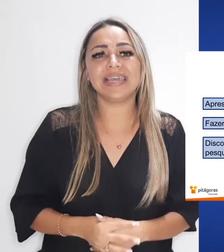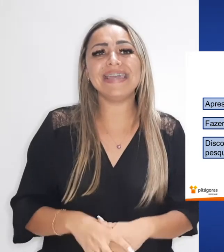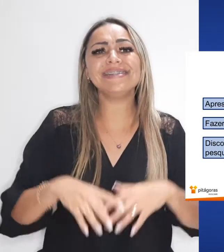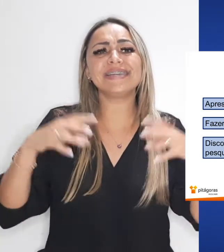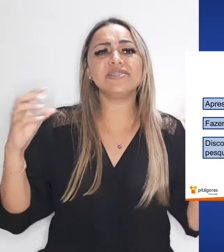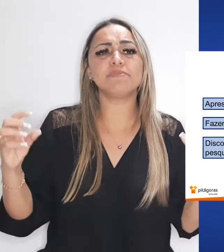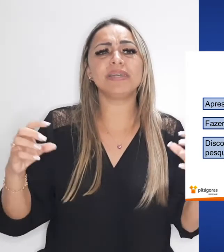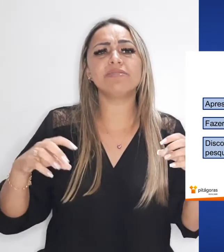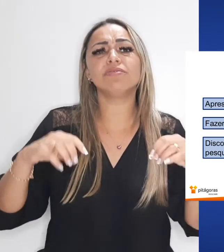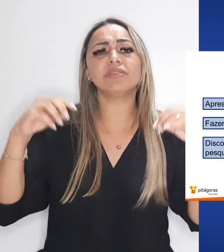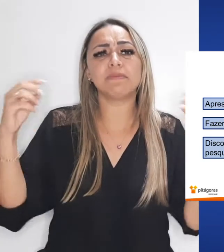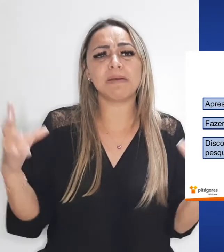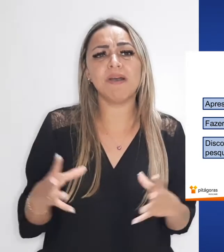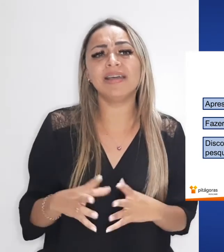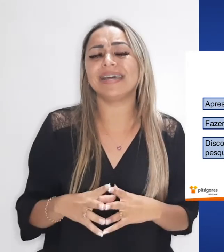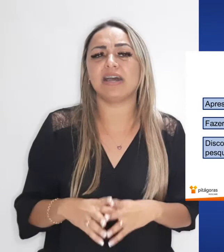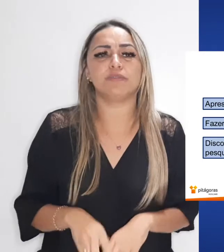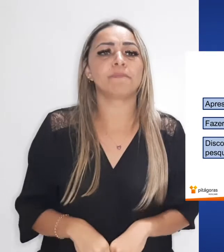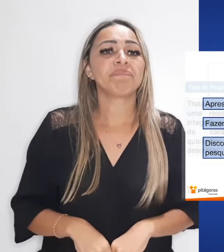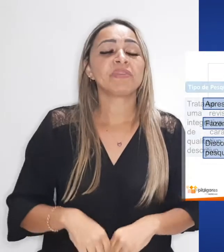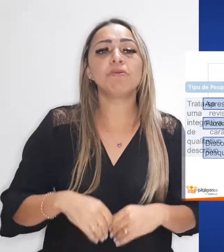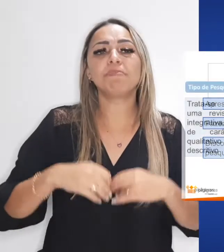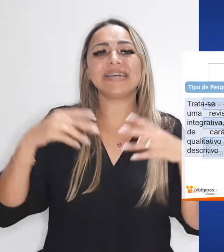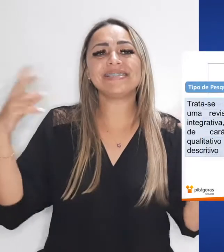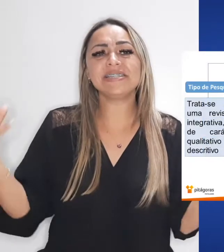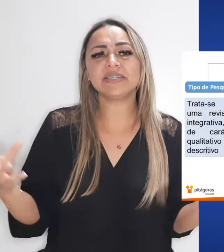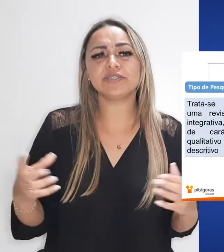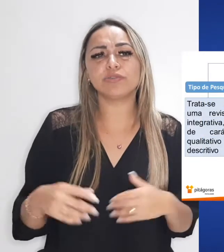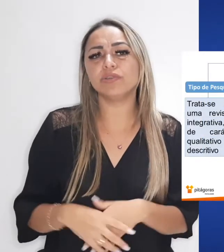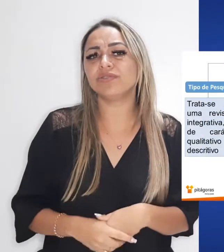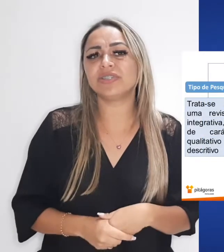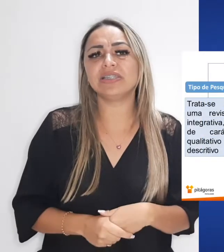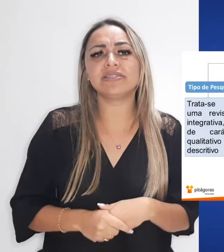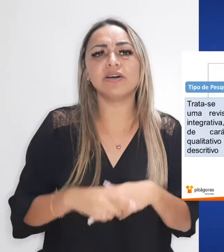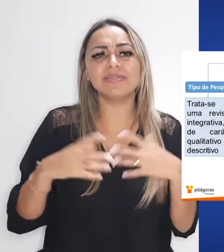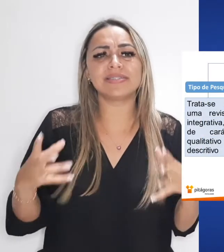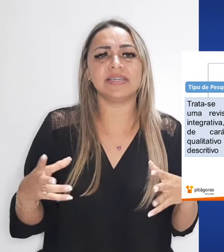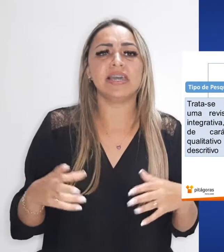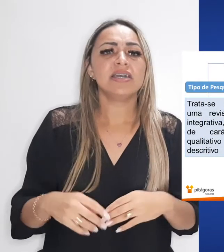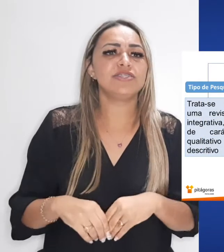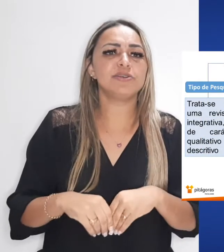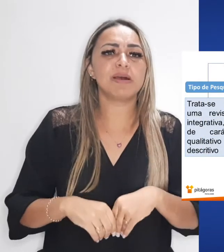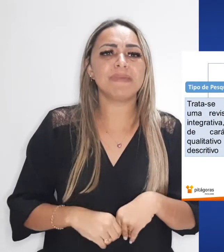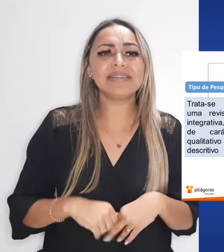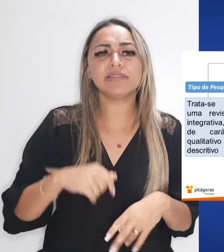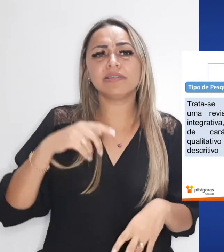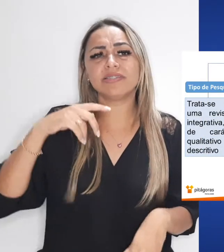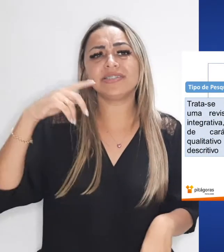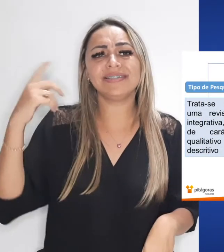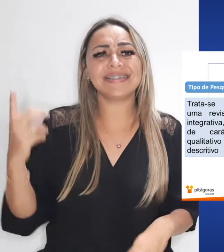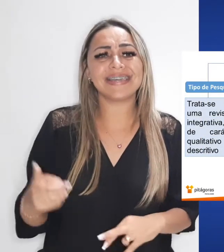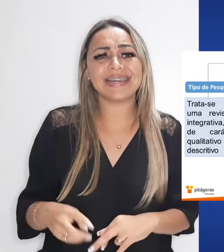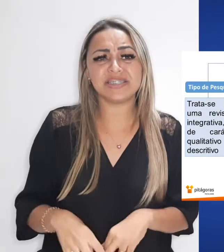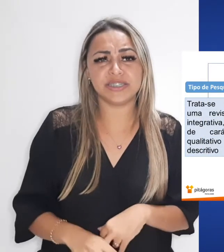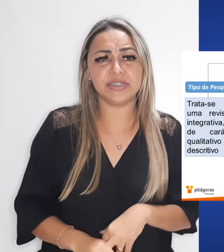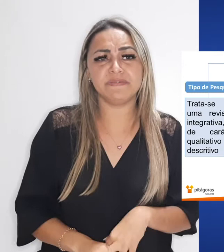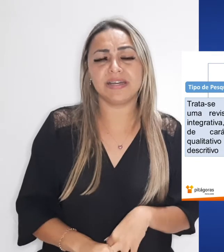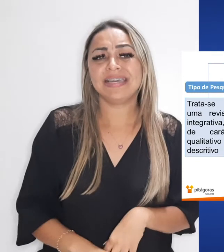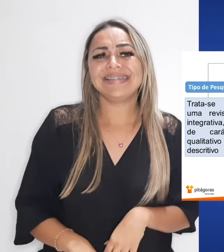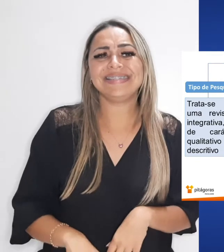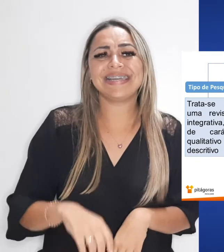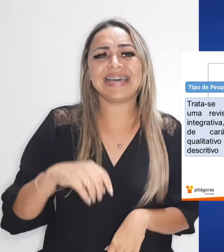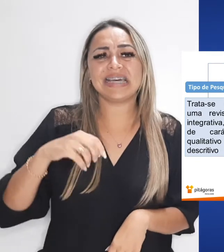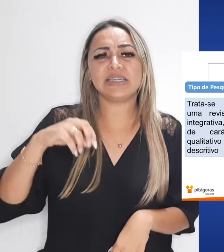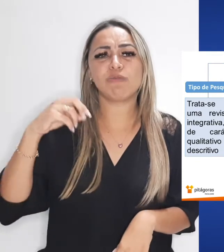processo de entendimento do tema abordado. O presente estudo utilizou-se de uma metodologia